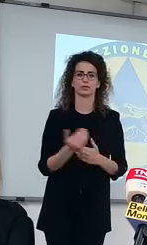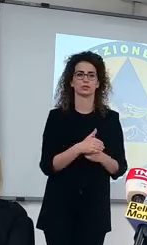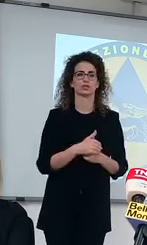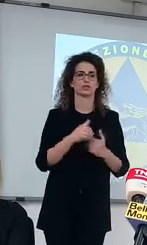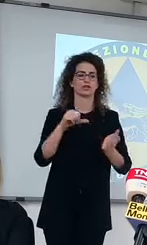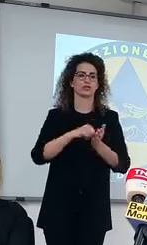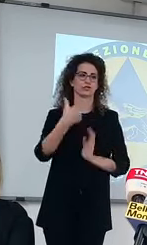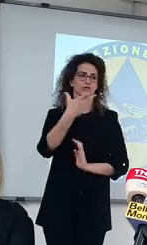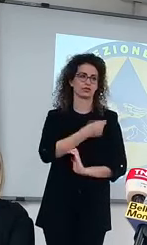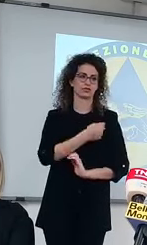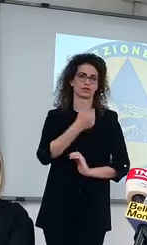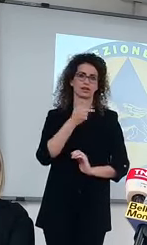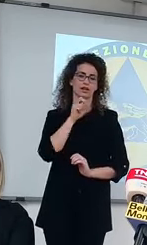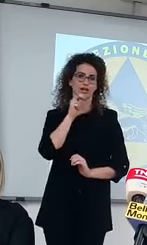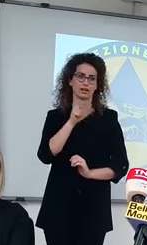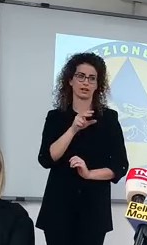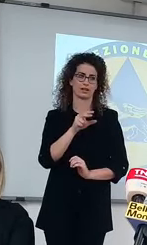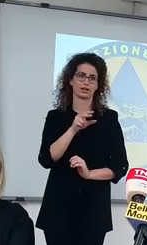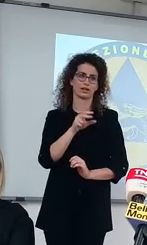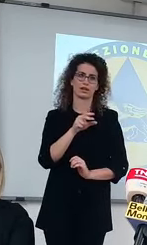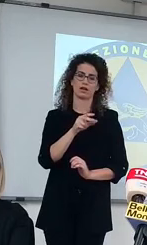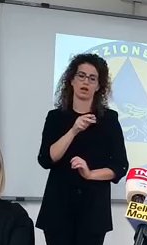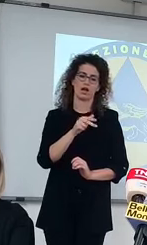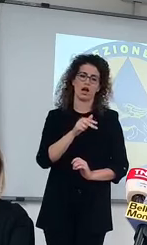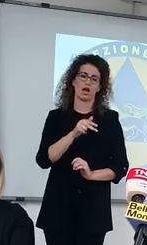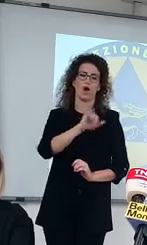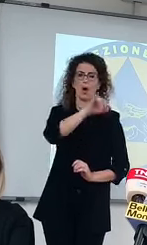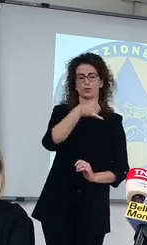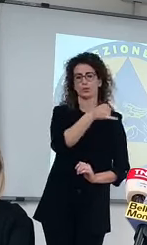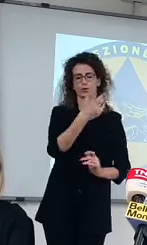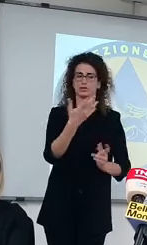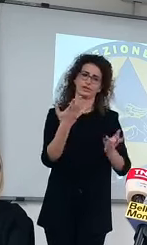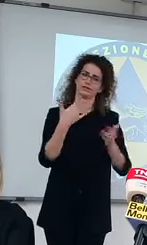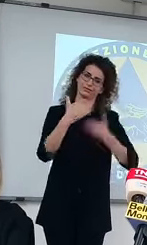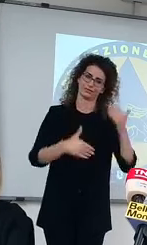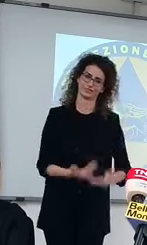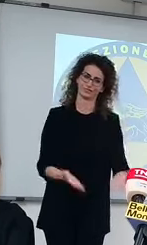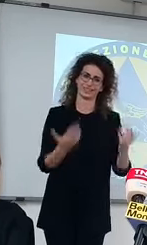centri vaccinali di assastare sposi.